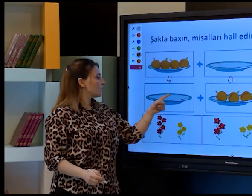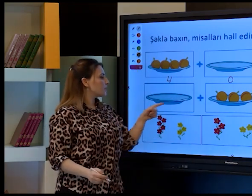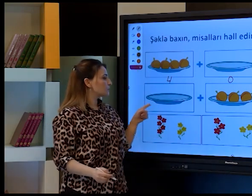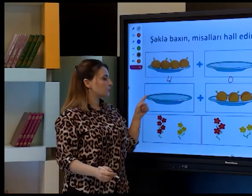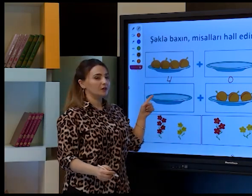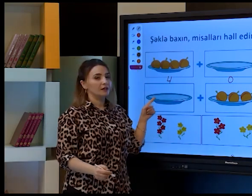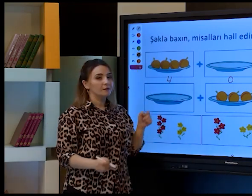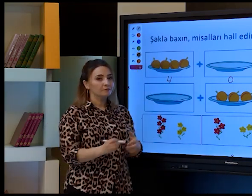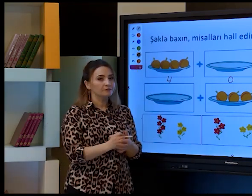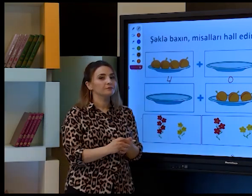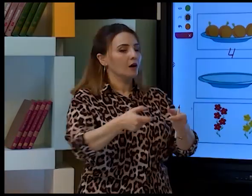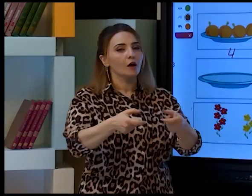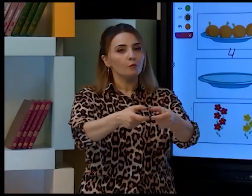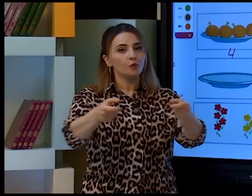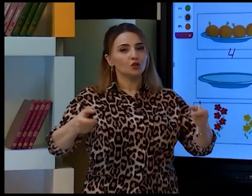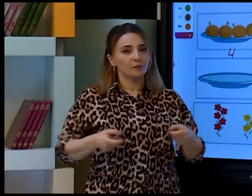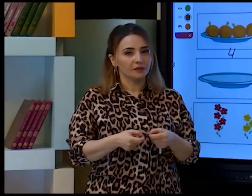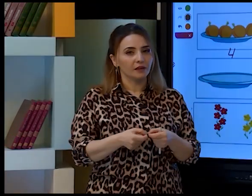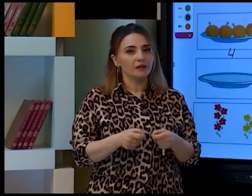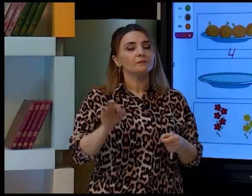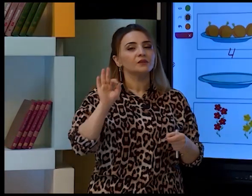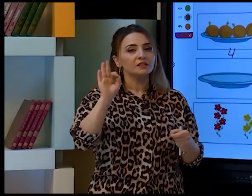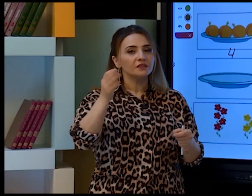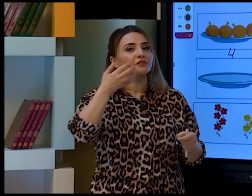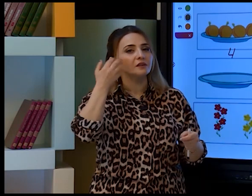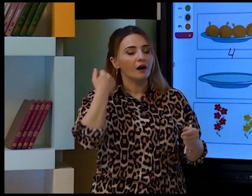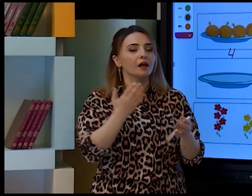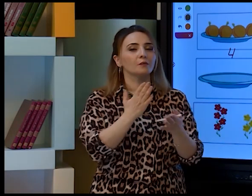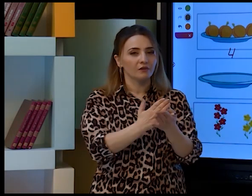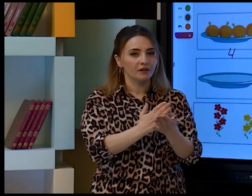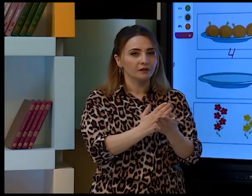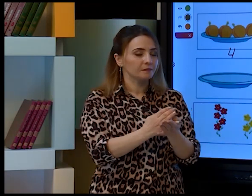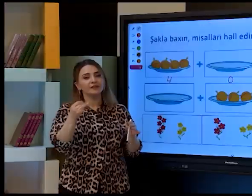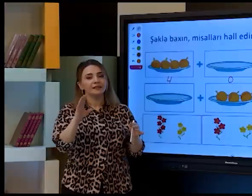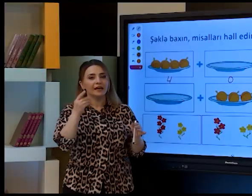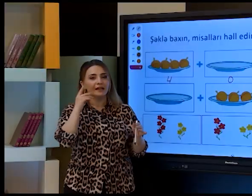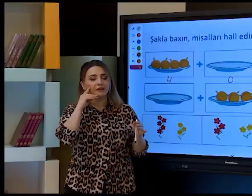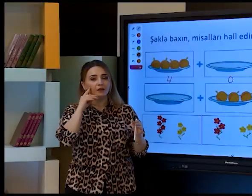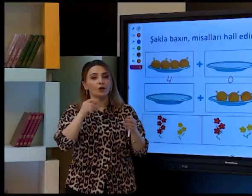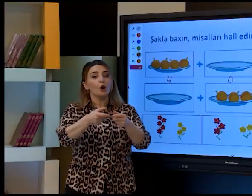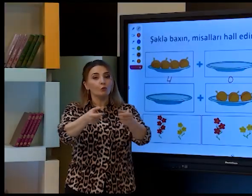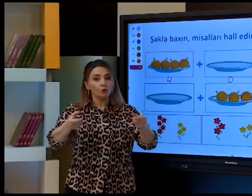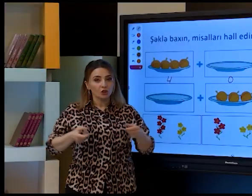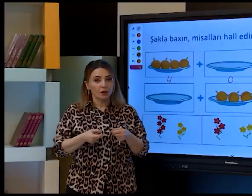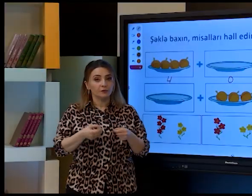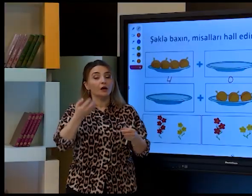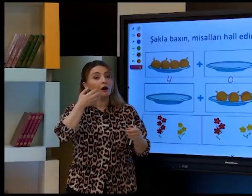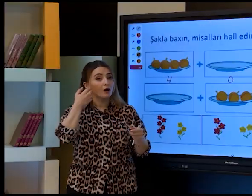Bəs burada boş qabda 0 alma var. Yəni boş qabda